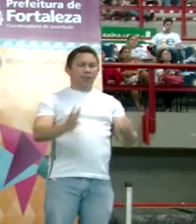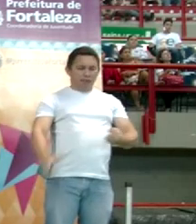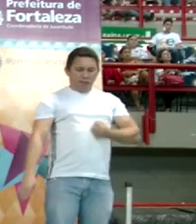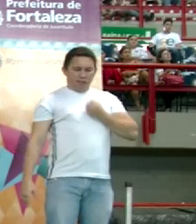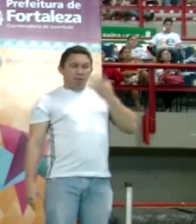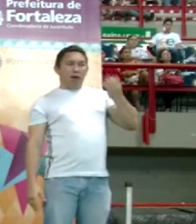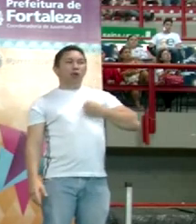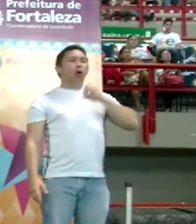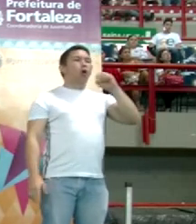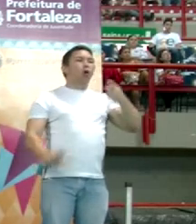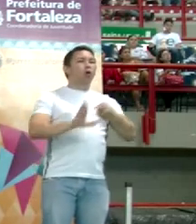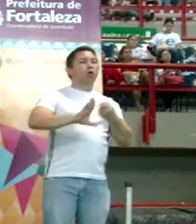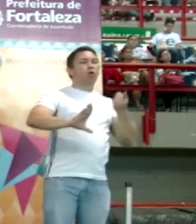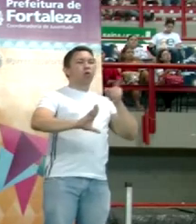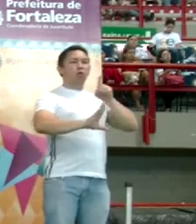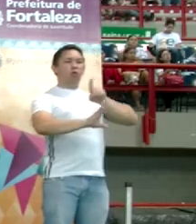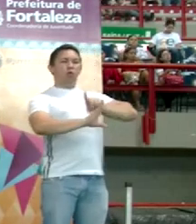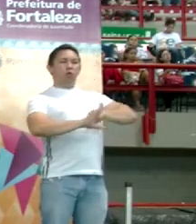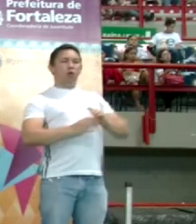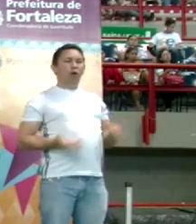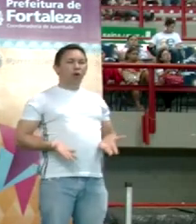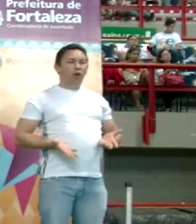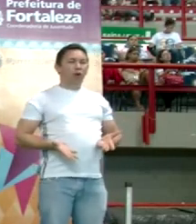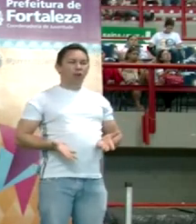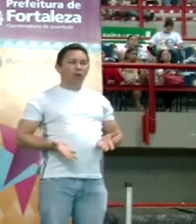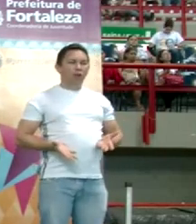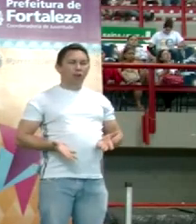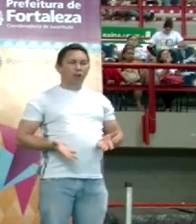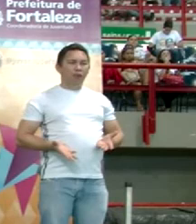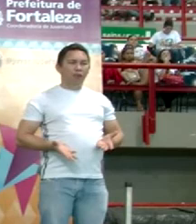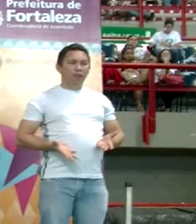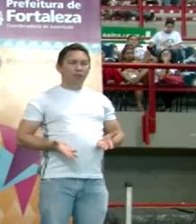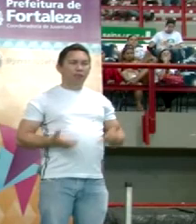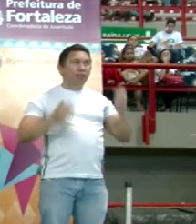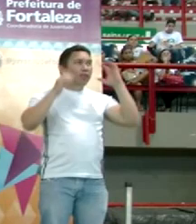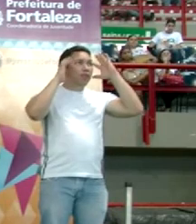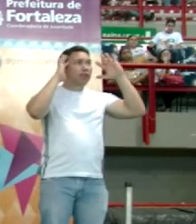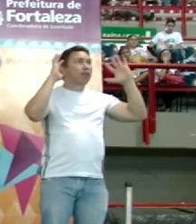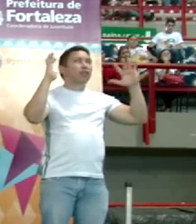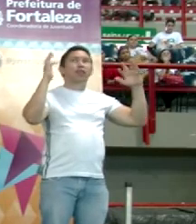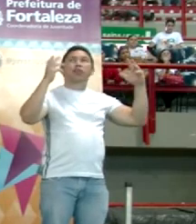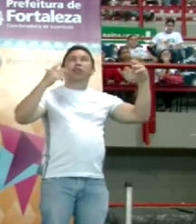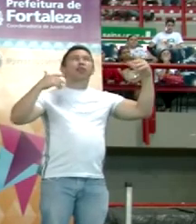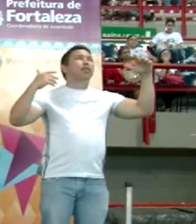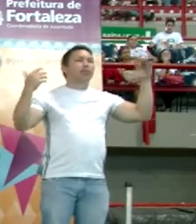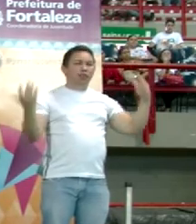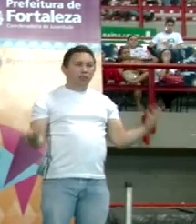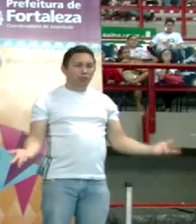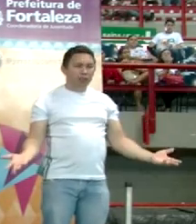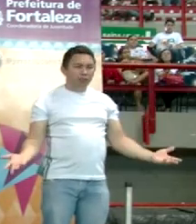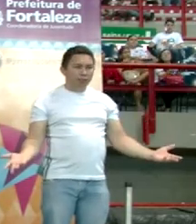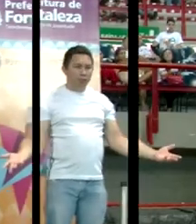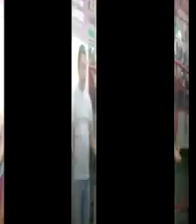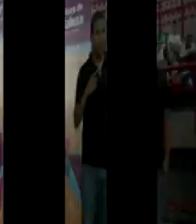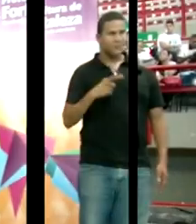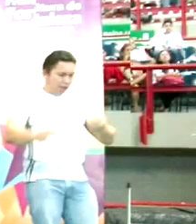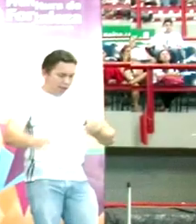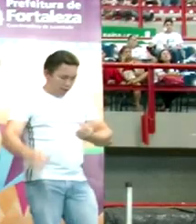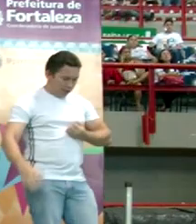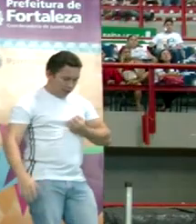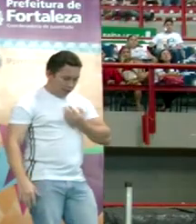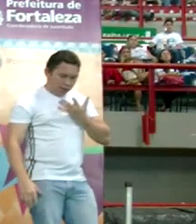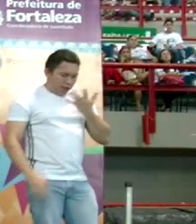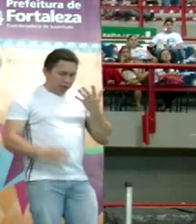linguagem metafórica? Ora, do jeito que é difícil de entender. Você imagina se fosse uma linguagem poética?